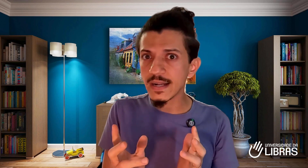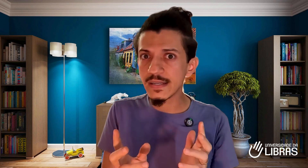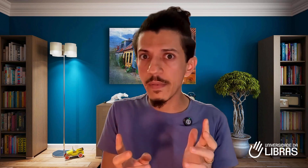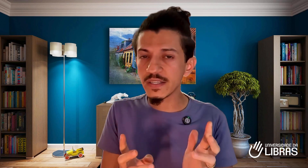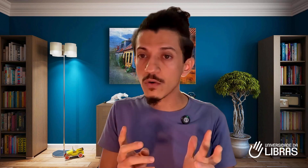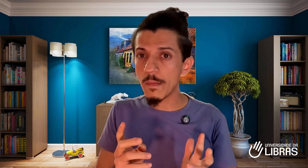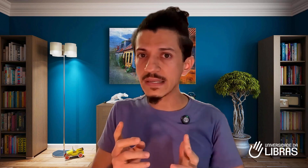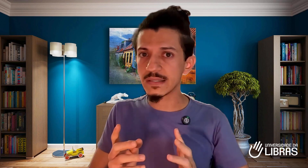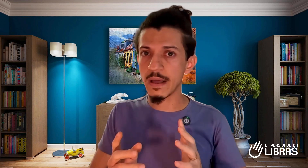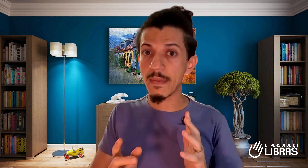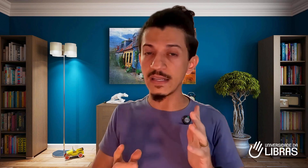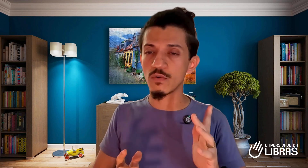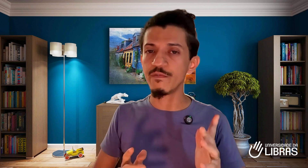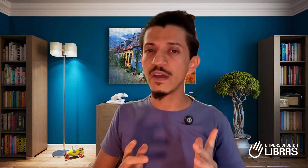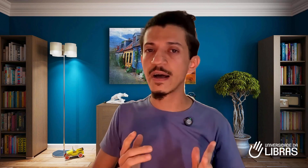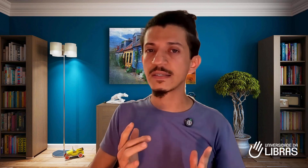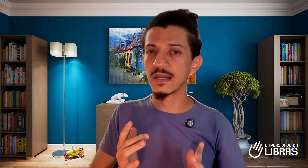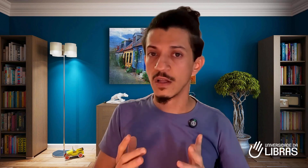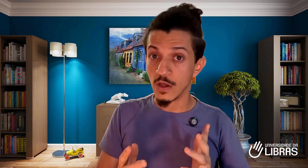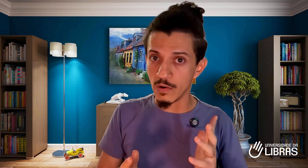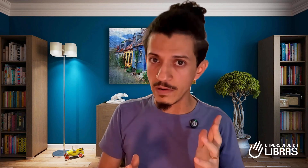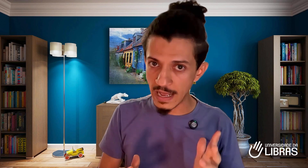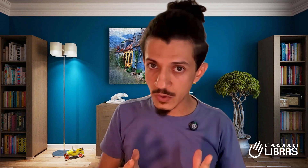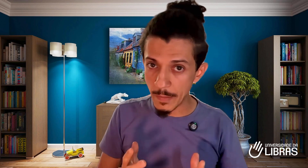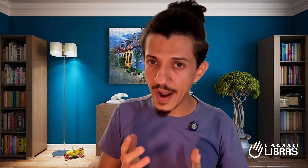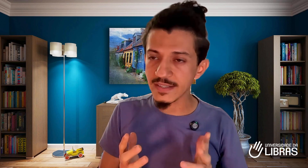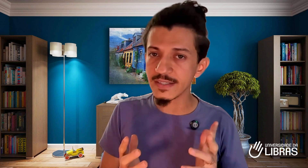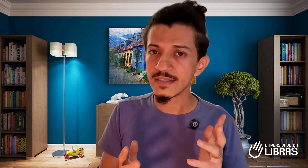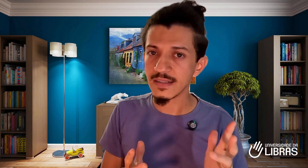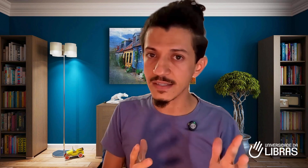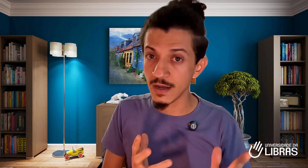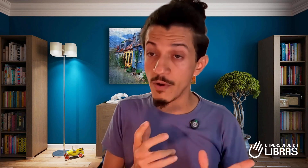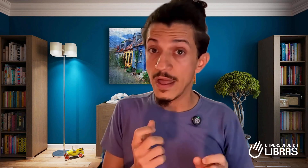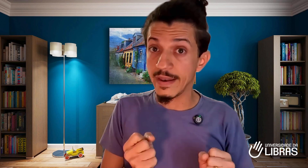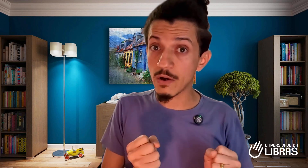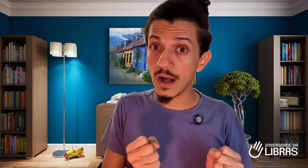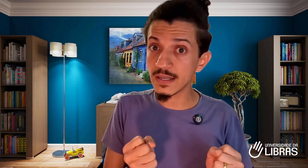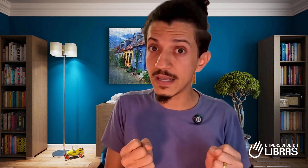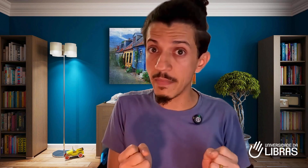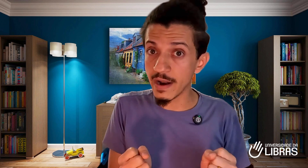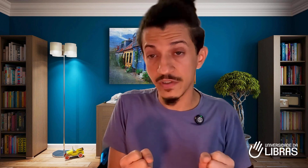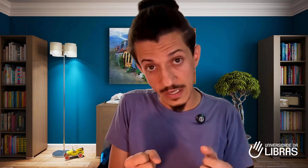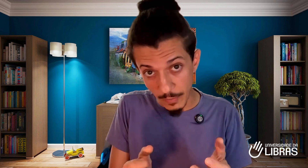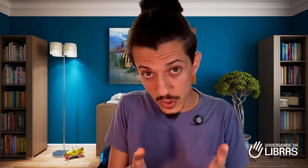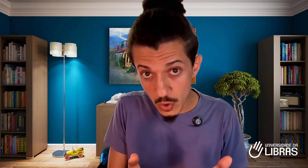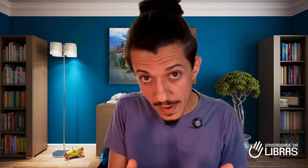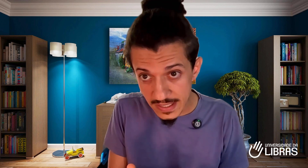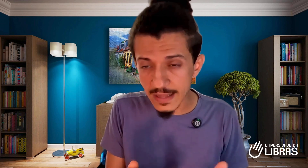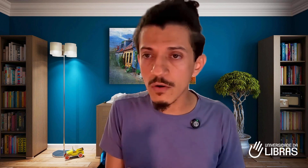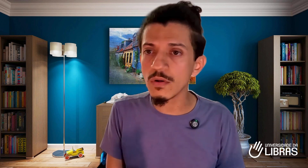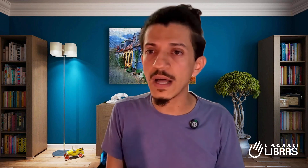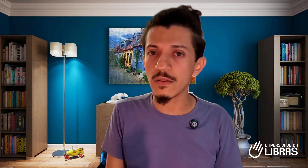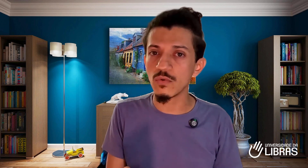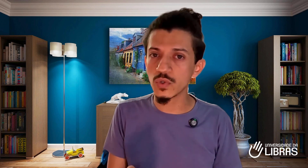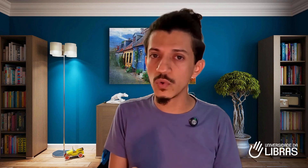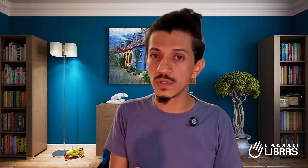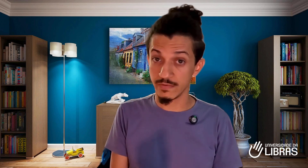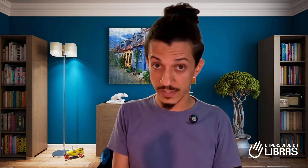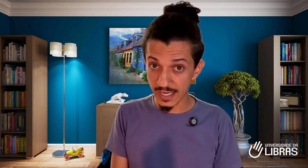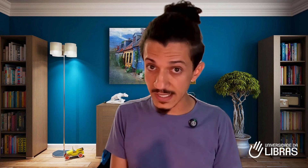você já começa a ter mais confiança na sua prática de sinalização, na quarta semana você já pode começar a ter contato com o surdos, se você quiser,